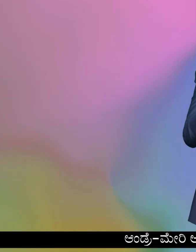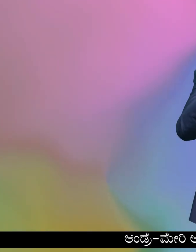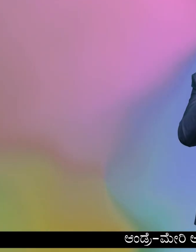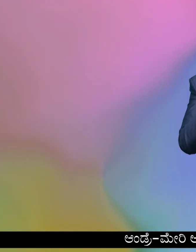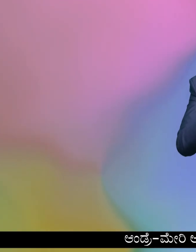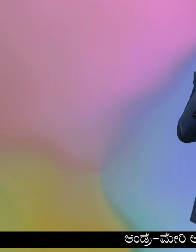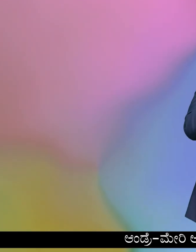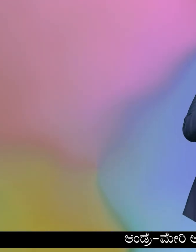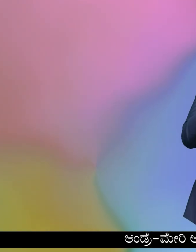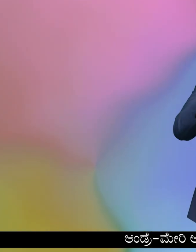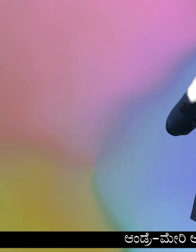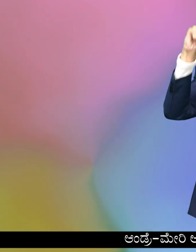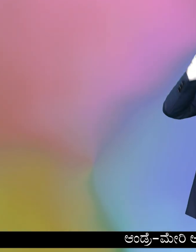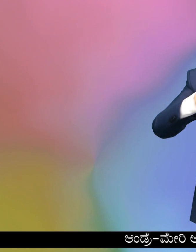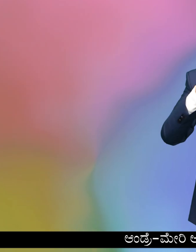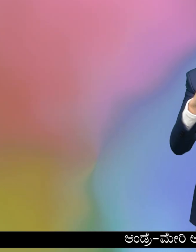ಅವರ ಹೆಸರನ್ನು ಇಡಲಾಗಿದೆ.